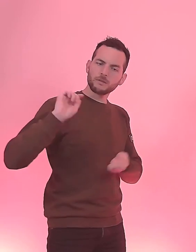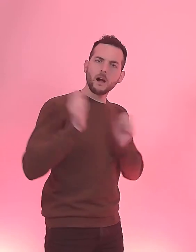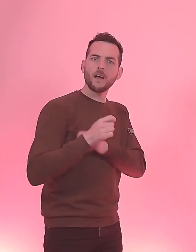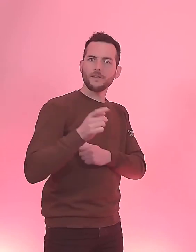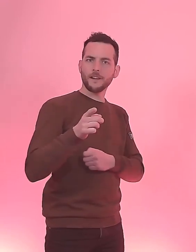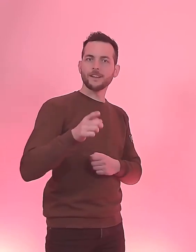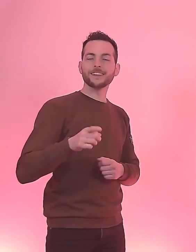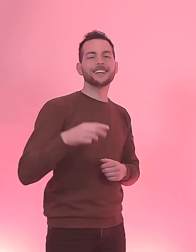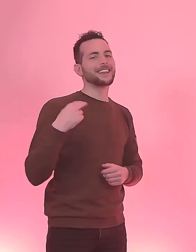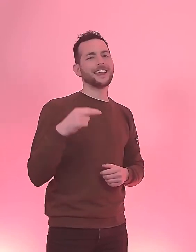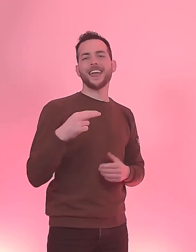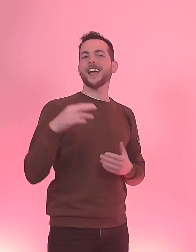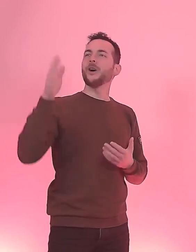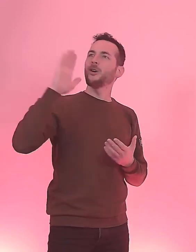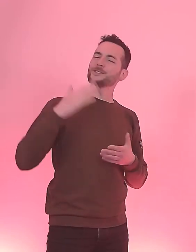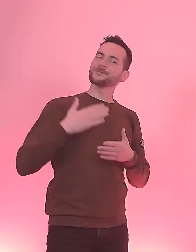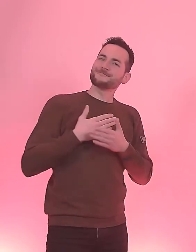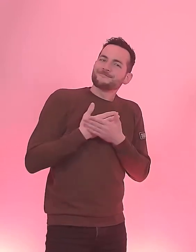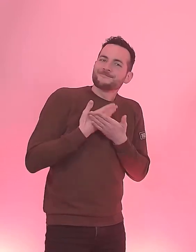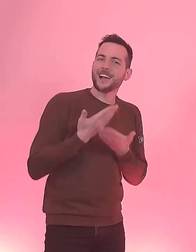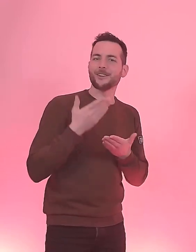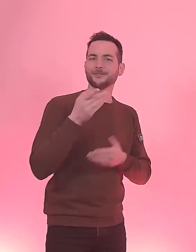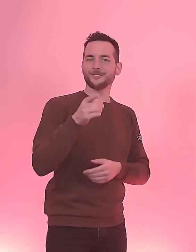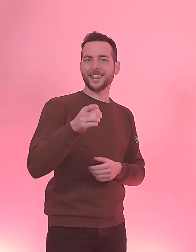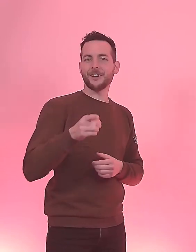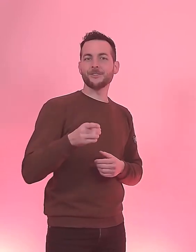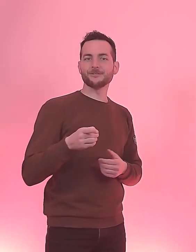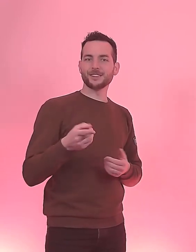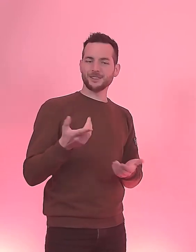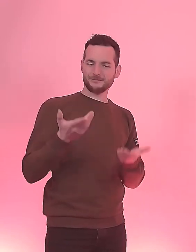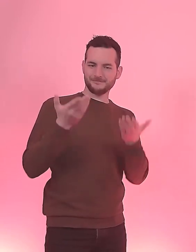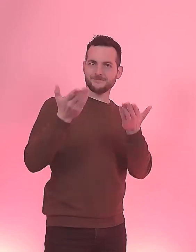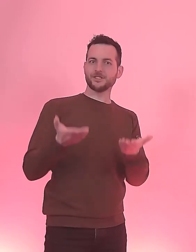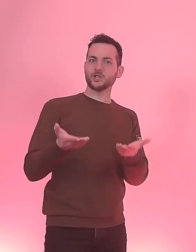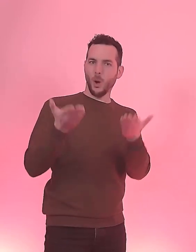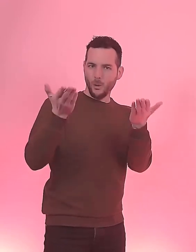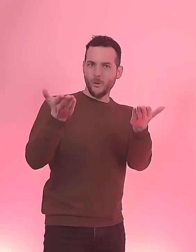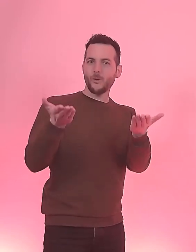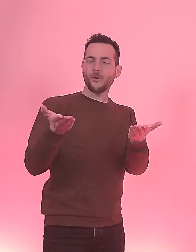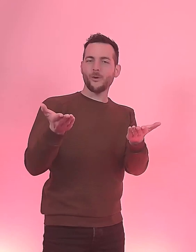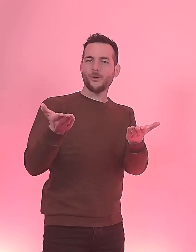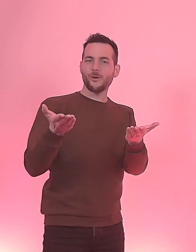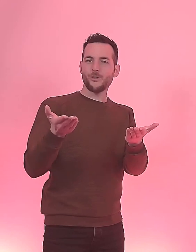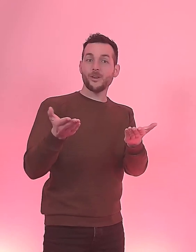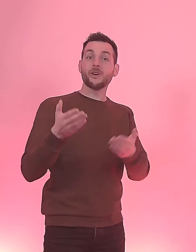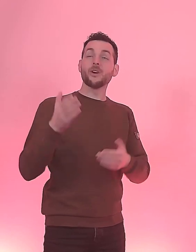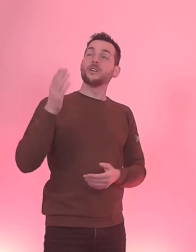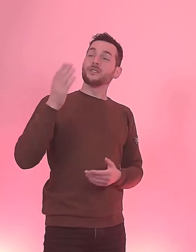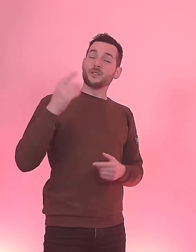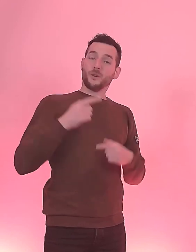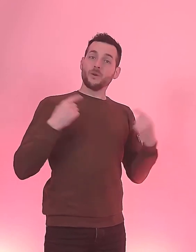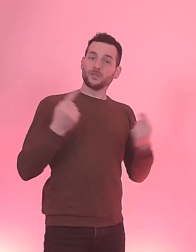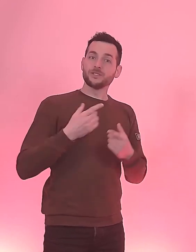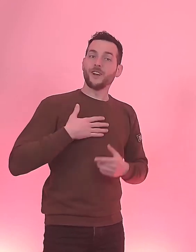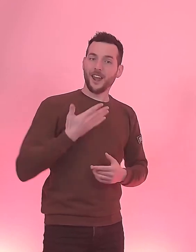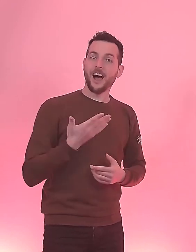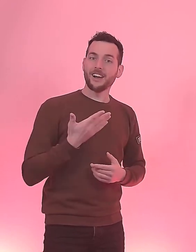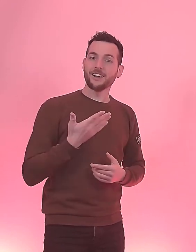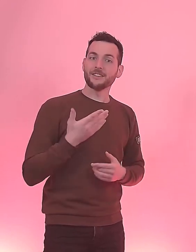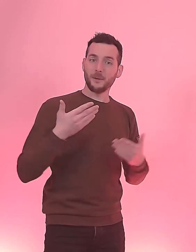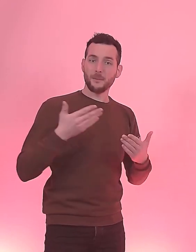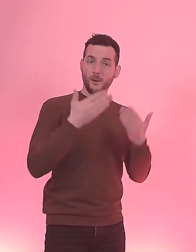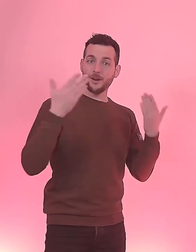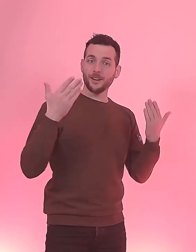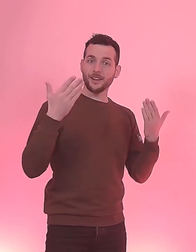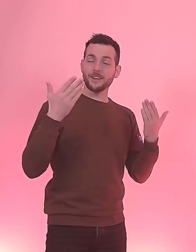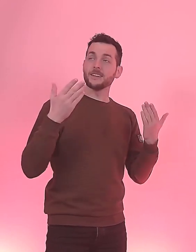nee god houdt van je gewoon zoals je bent en ons verlangen vanmorgen is dat als je iets proeft van die